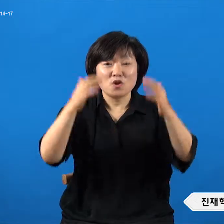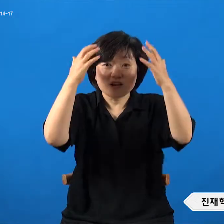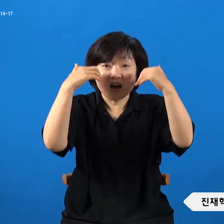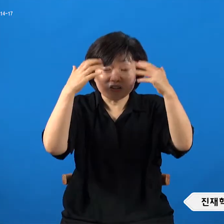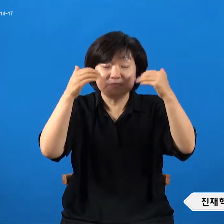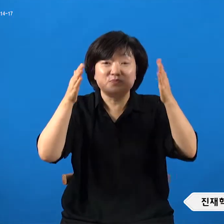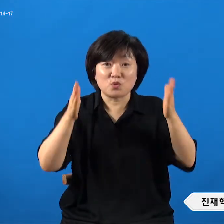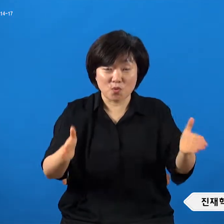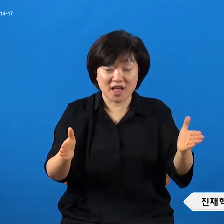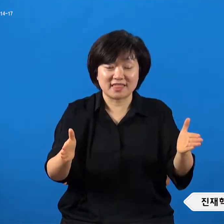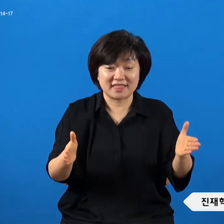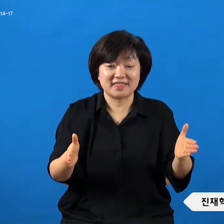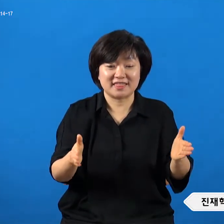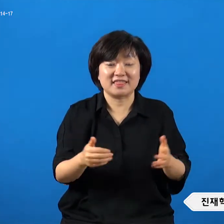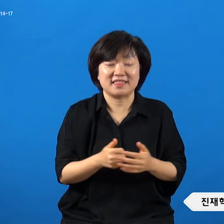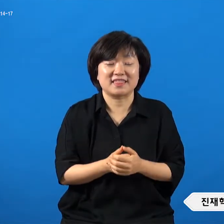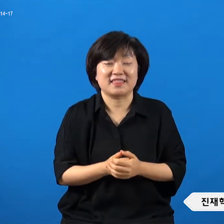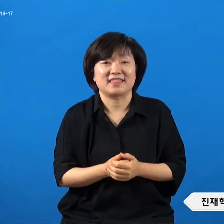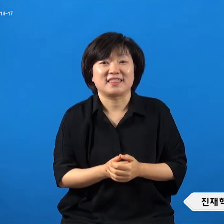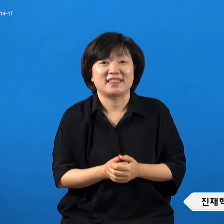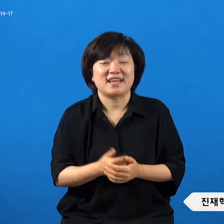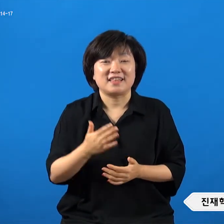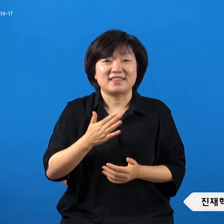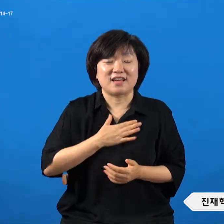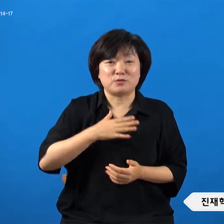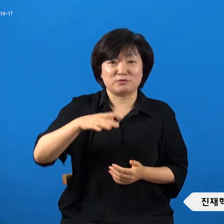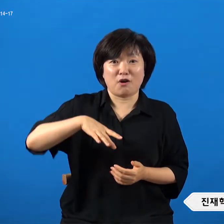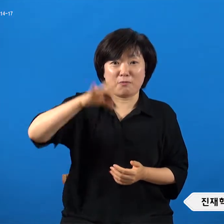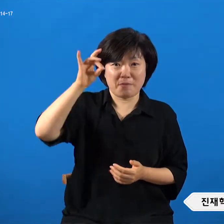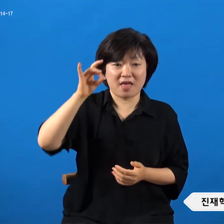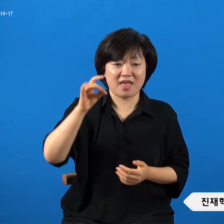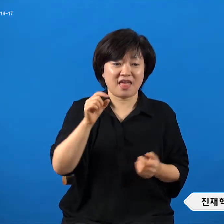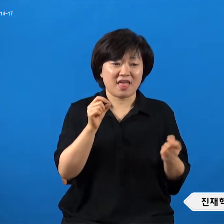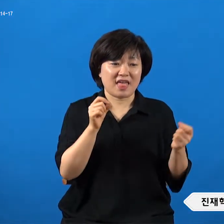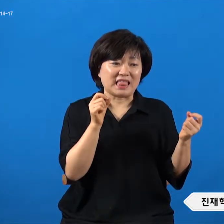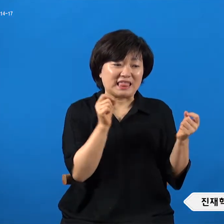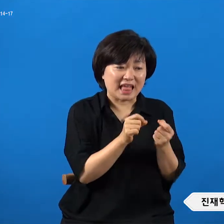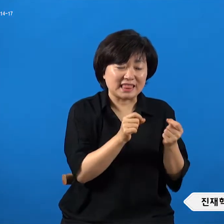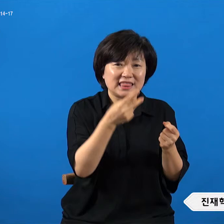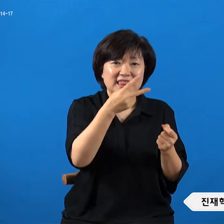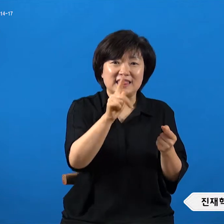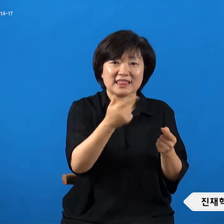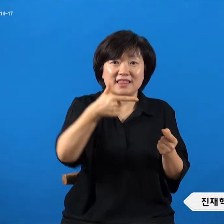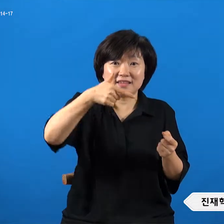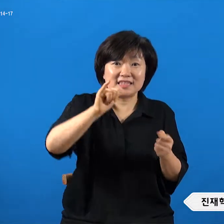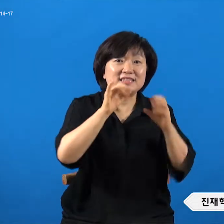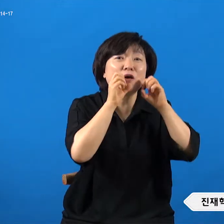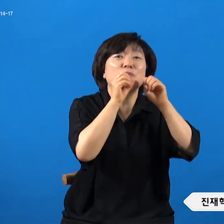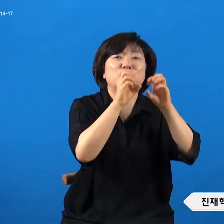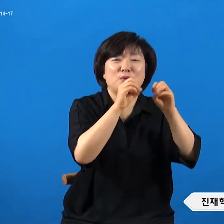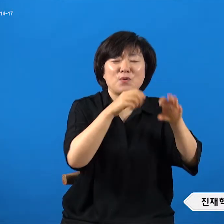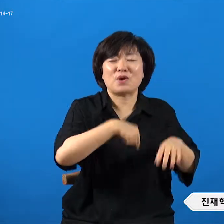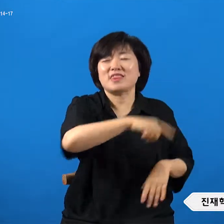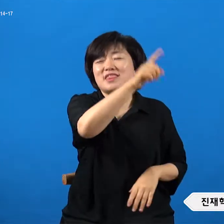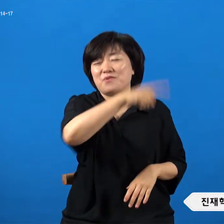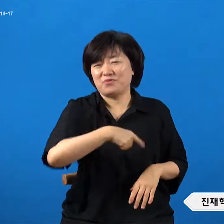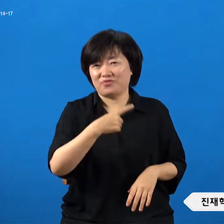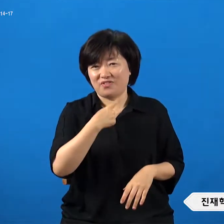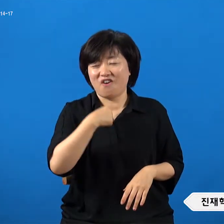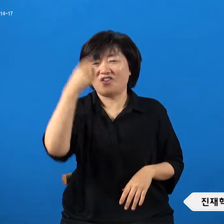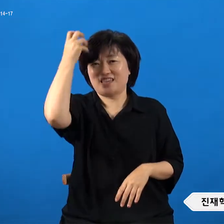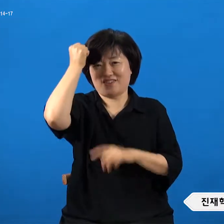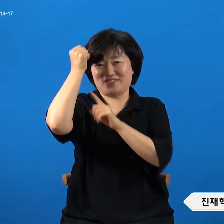여름처럼 2015처럼 저도 제일 처음에 단기 선교로 나갔던 때를 지금도